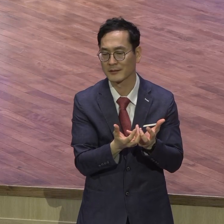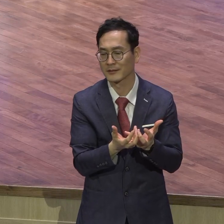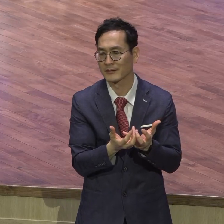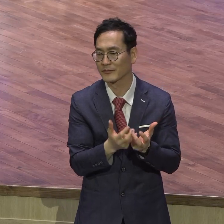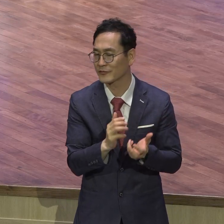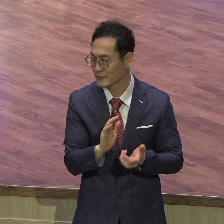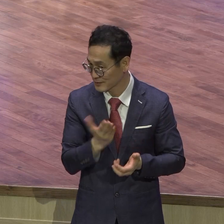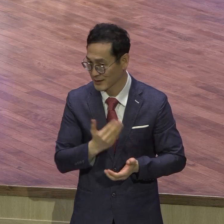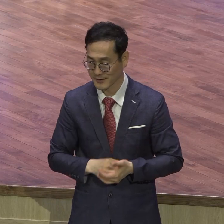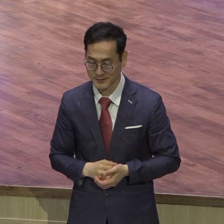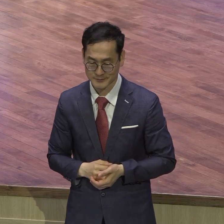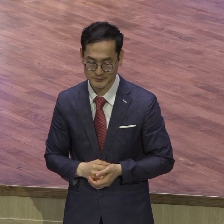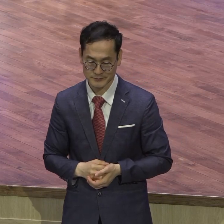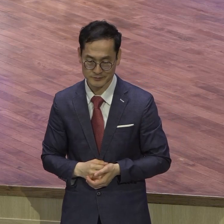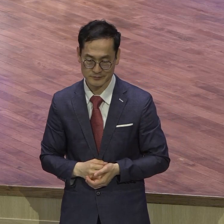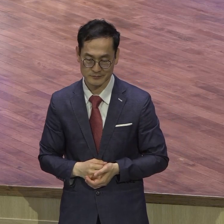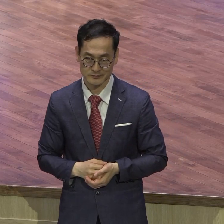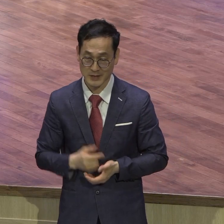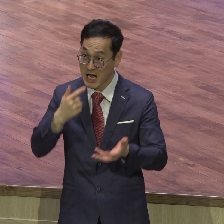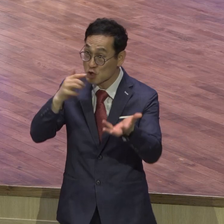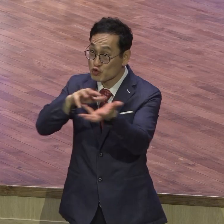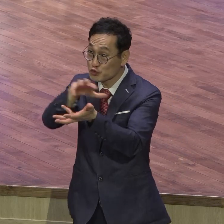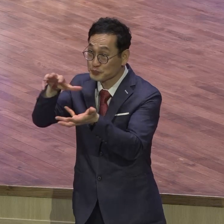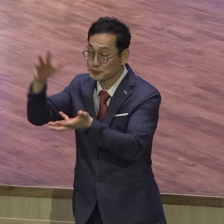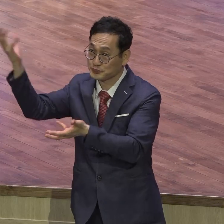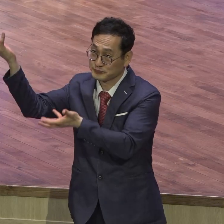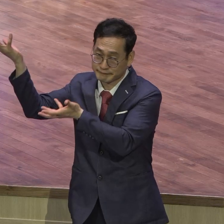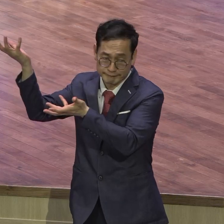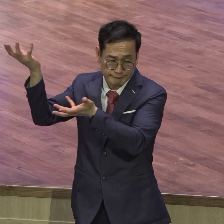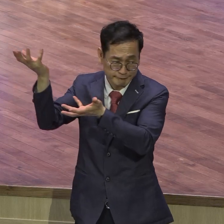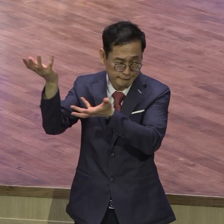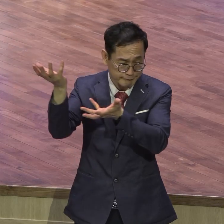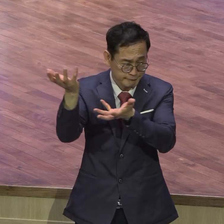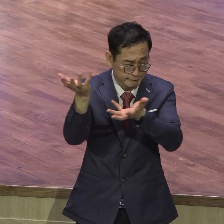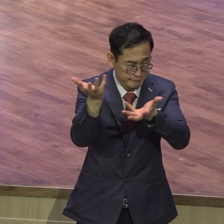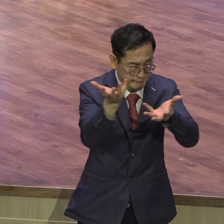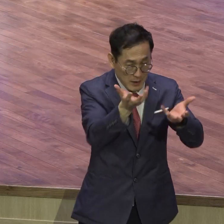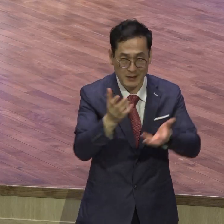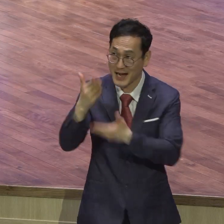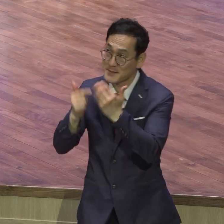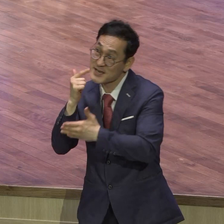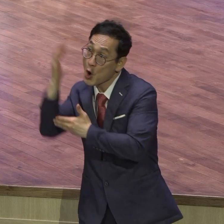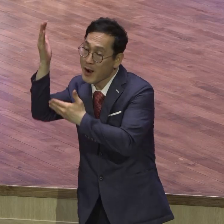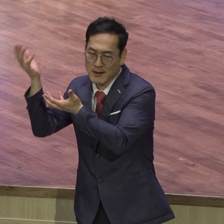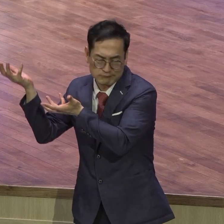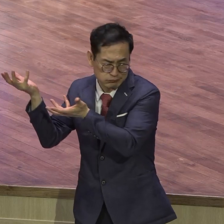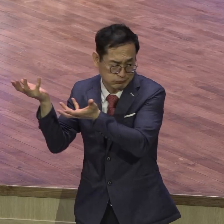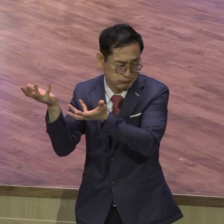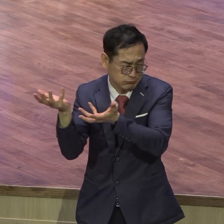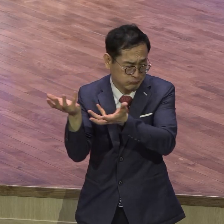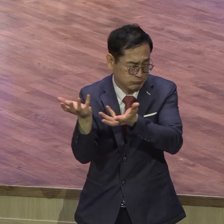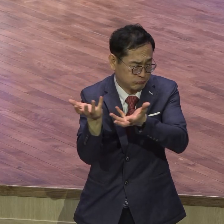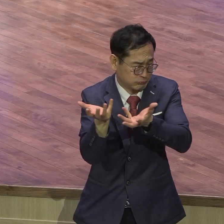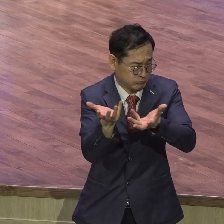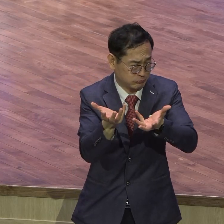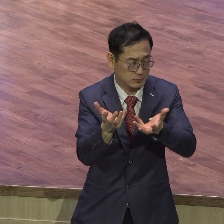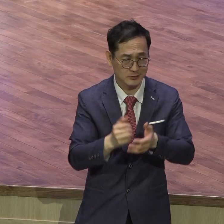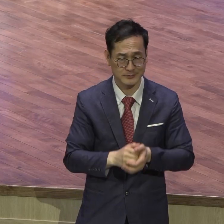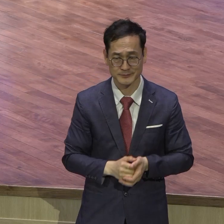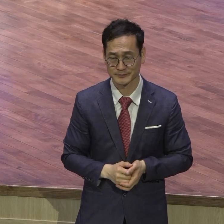구름이 성막을 덮이고 구름이 성막을 덮이고 여호와 영광이 성막에 임한데 구름이 뭐요